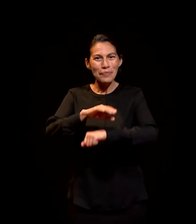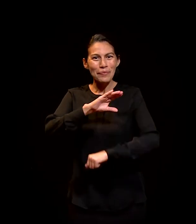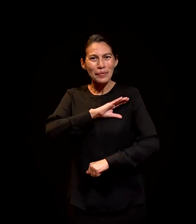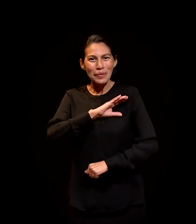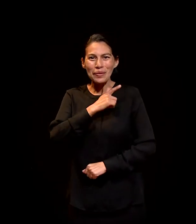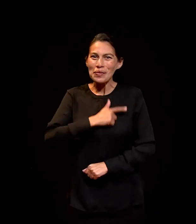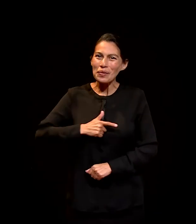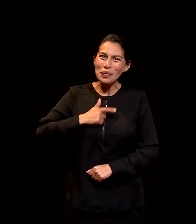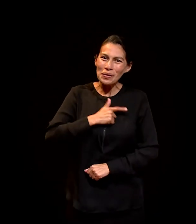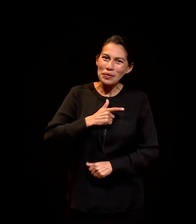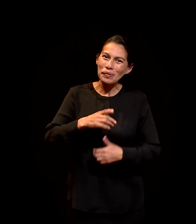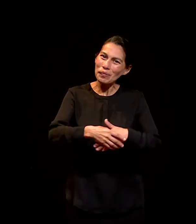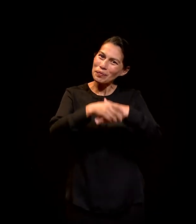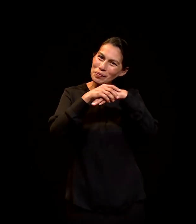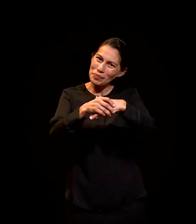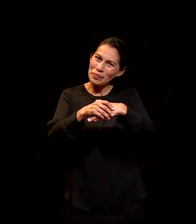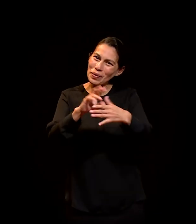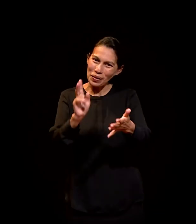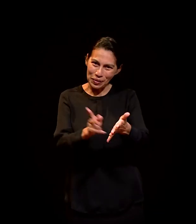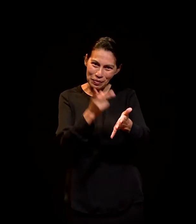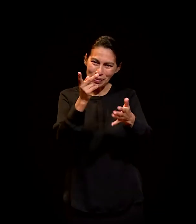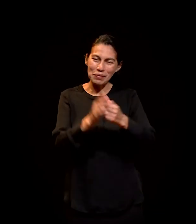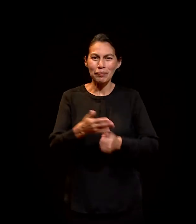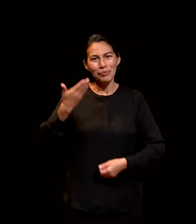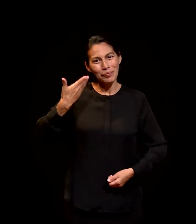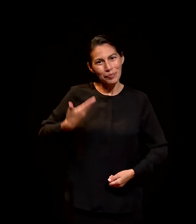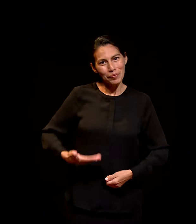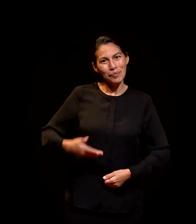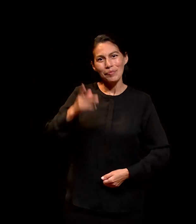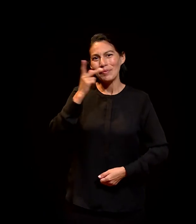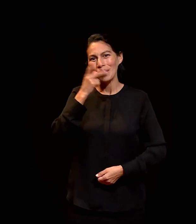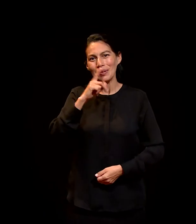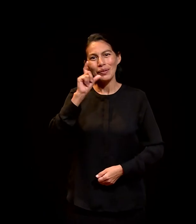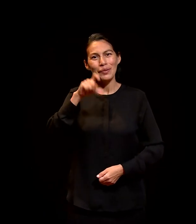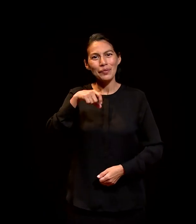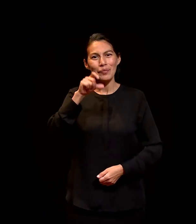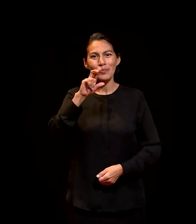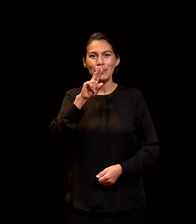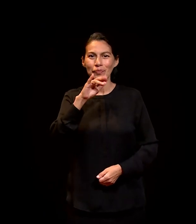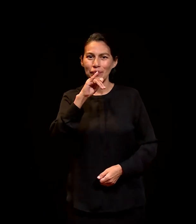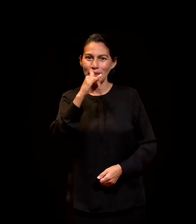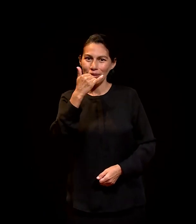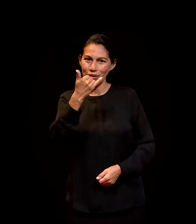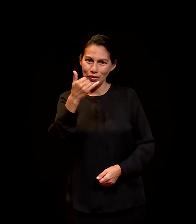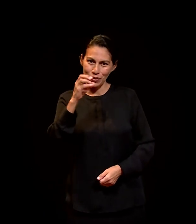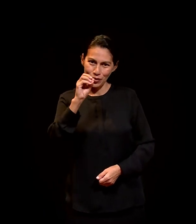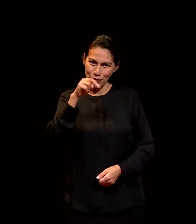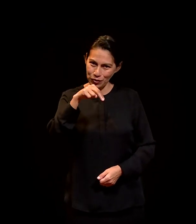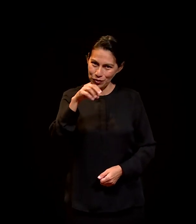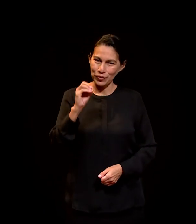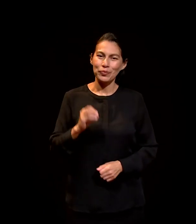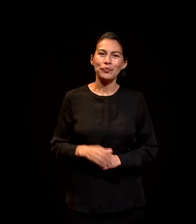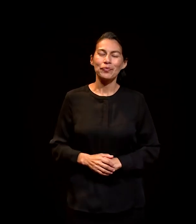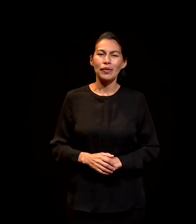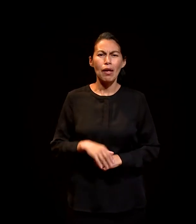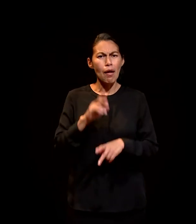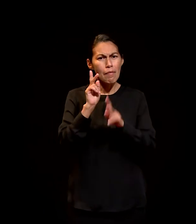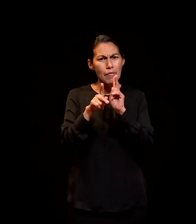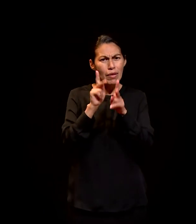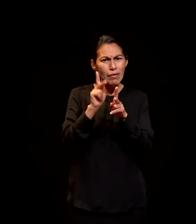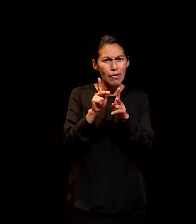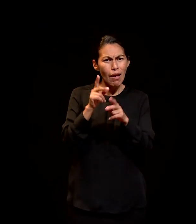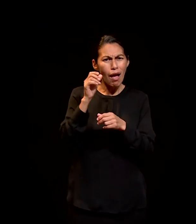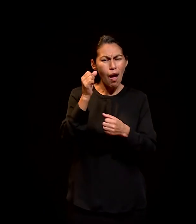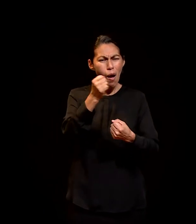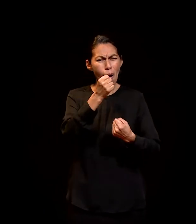queridos amigos qué gusto saludarles nuevamente el pastor que yo no para poder platicar con ustedes el